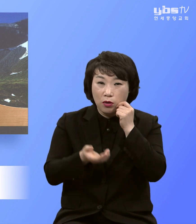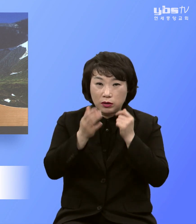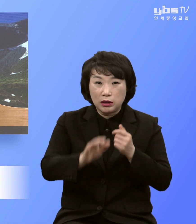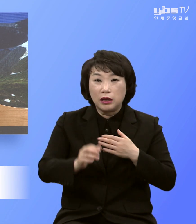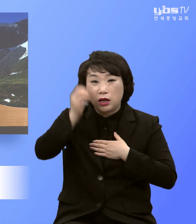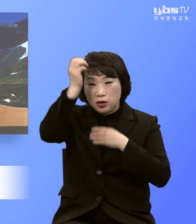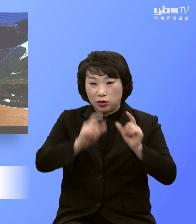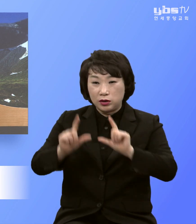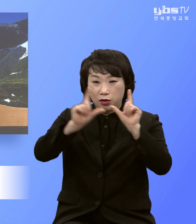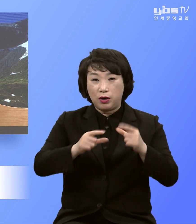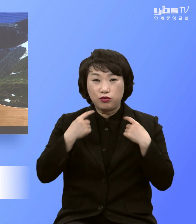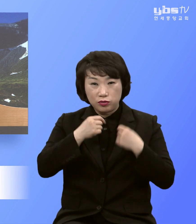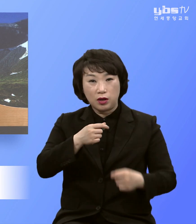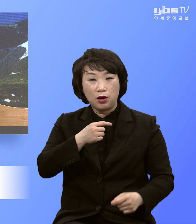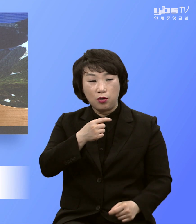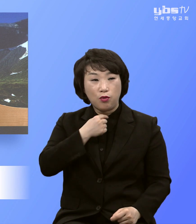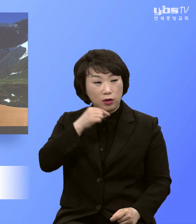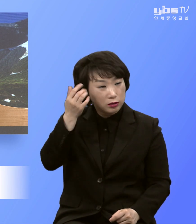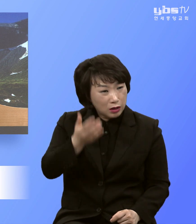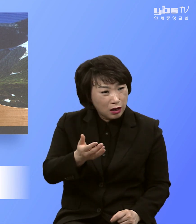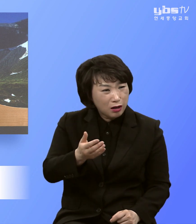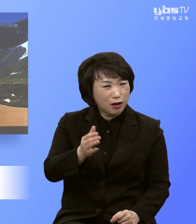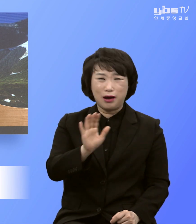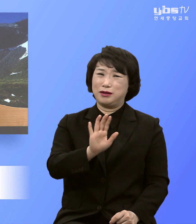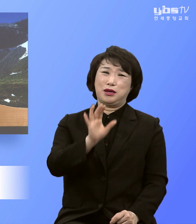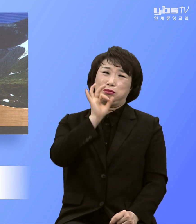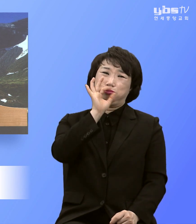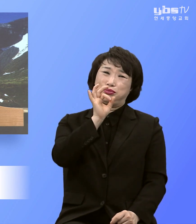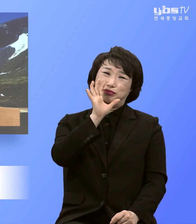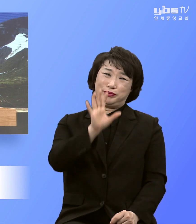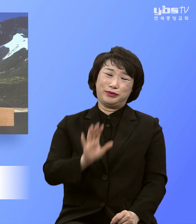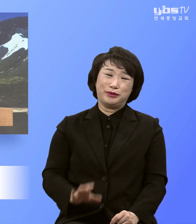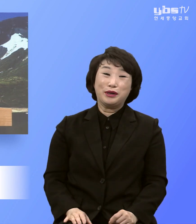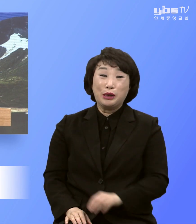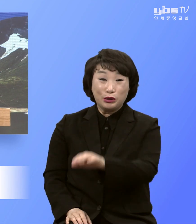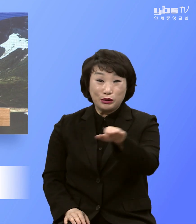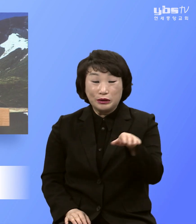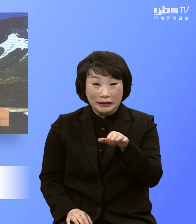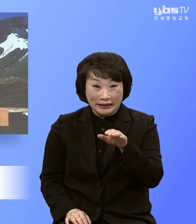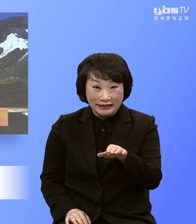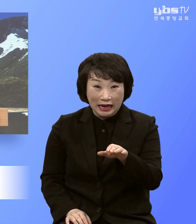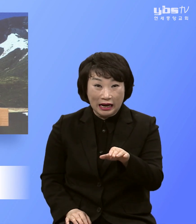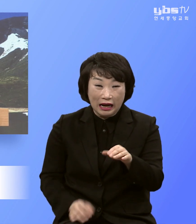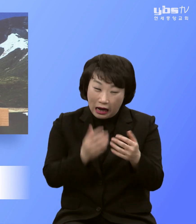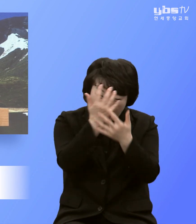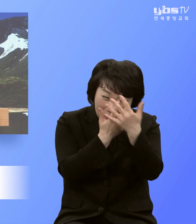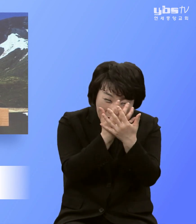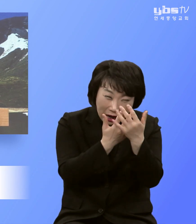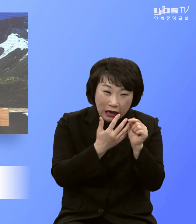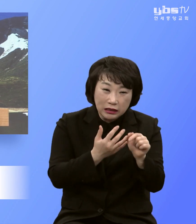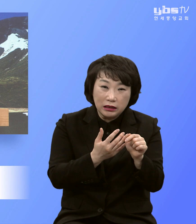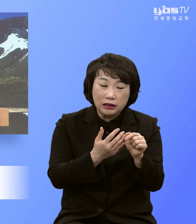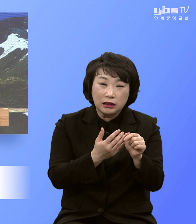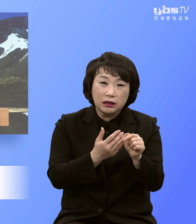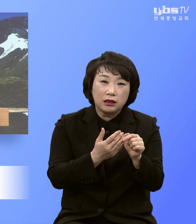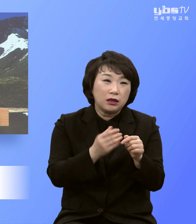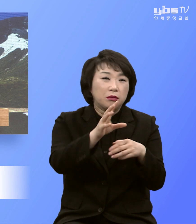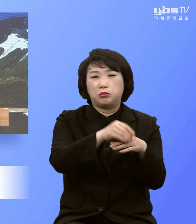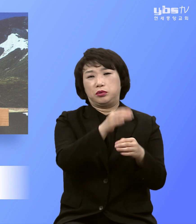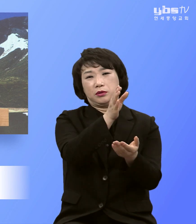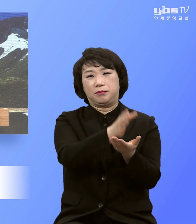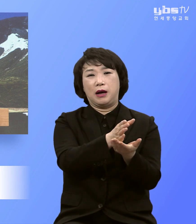영적 성화를 지키기를 바라느냐 그 말이에요. 우리는 정말로 허상에 물들어 있지